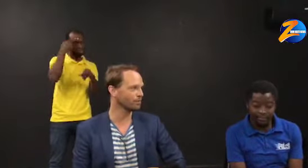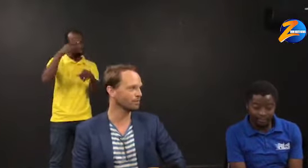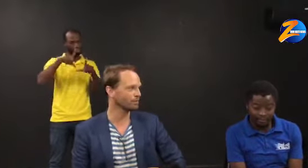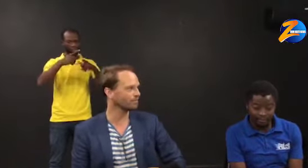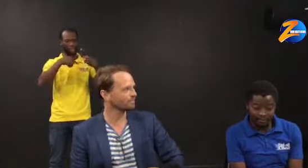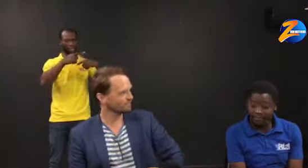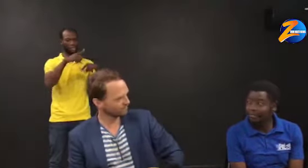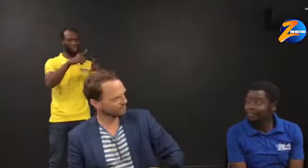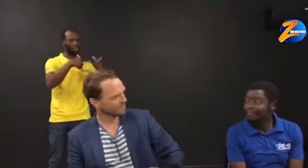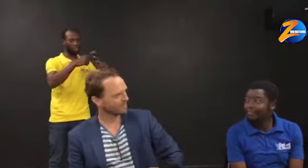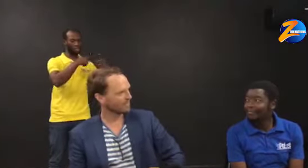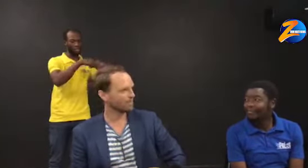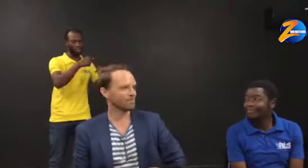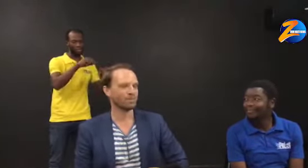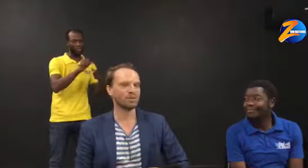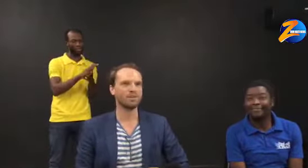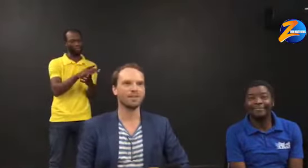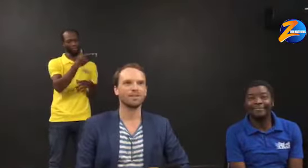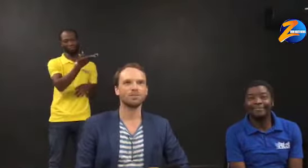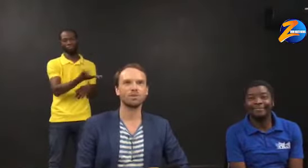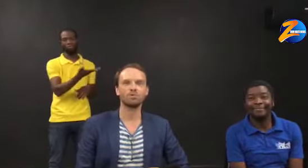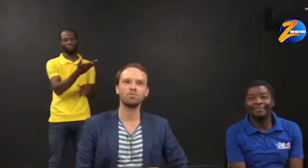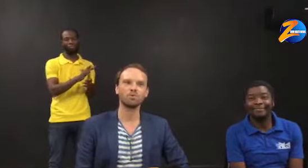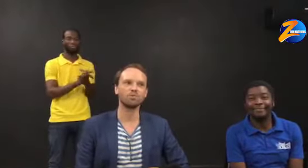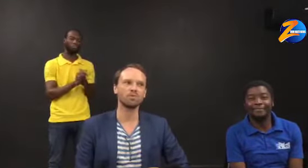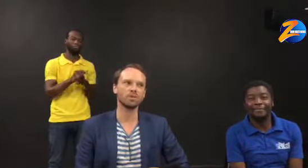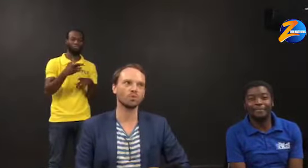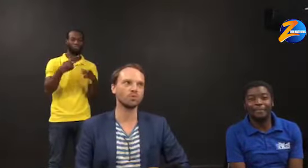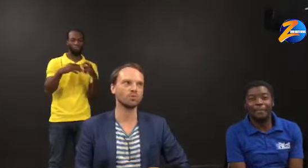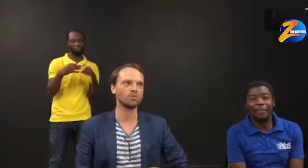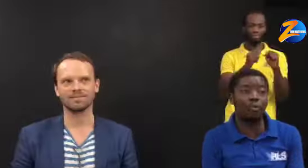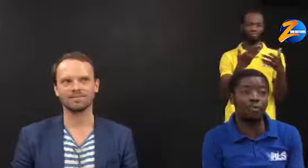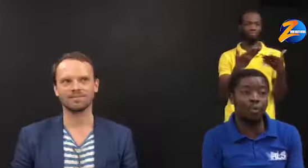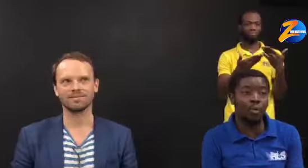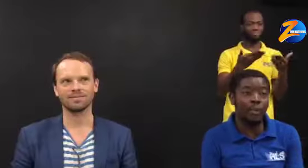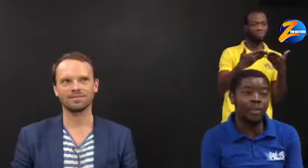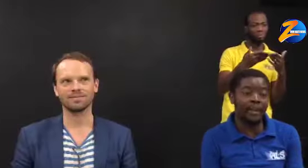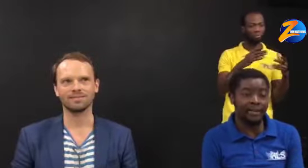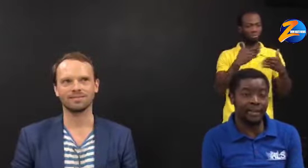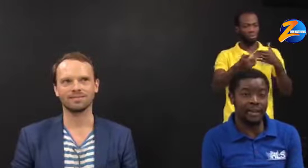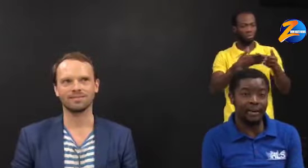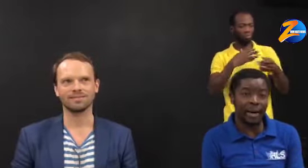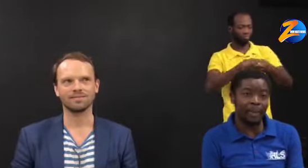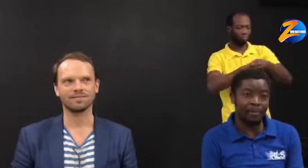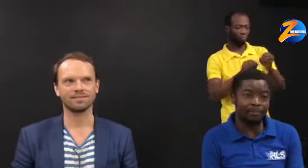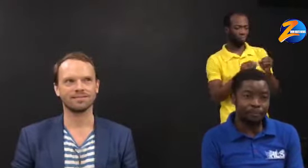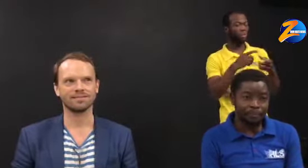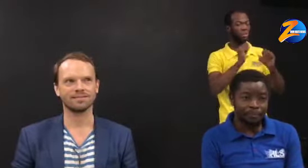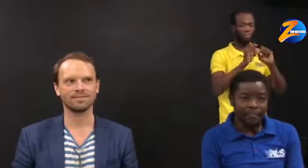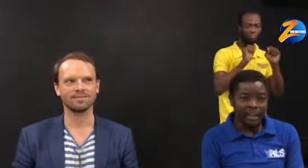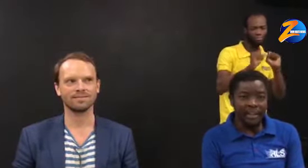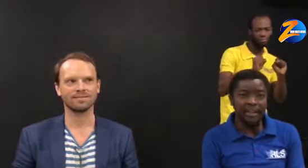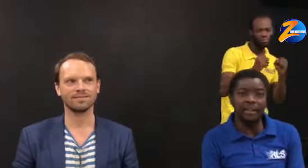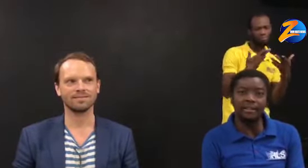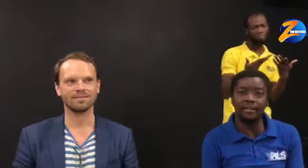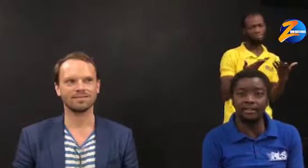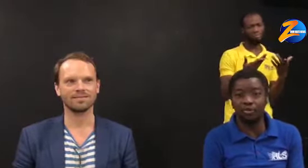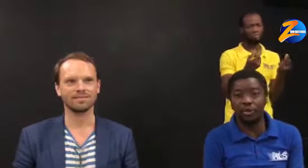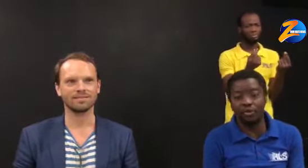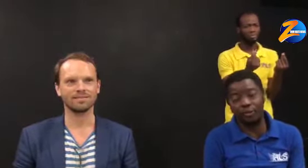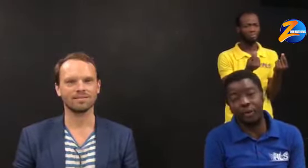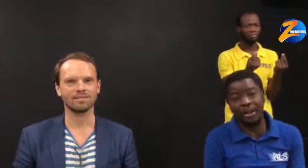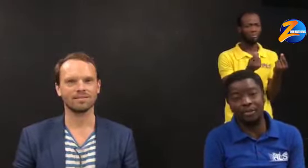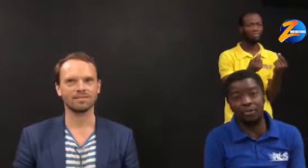jeunes cadres pouvant aider les sourds-muets à mieux accéder aux institutions de services publics et privés. Fenel Bellegarde s'est réjoui du fait